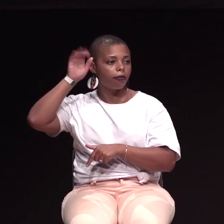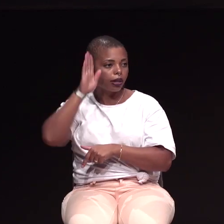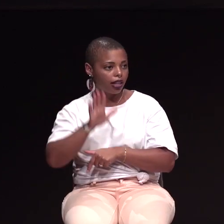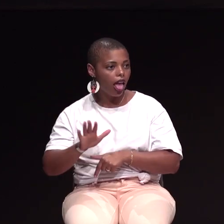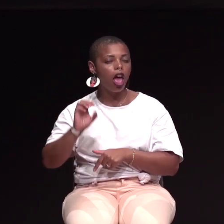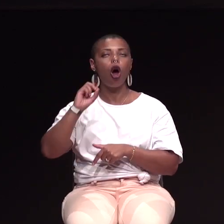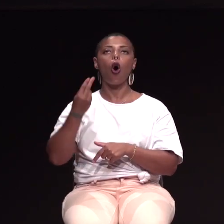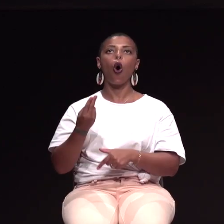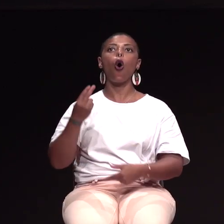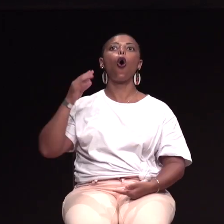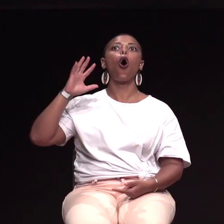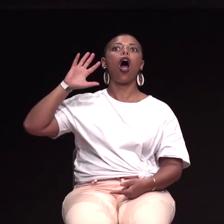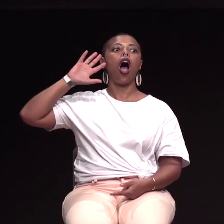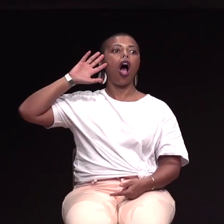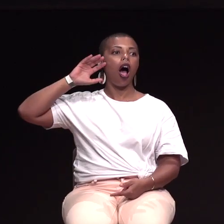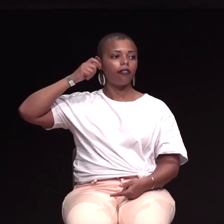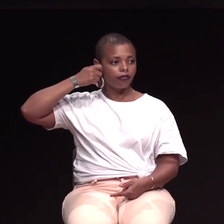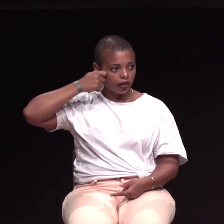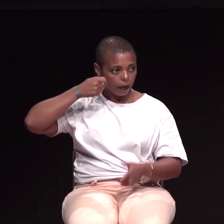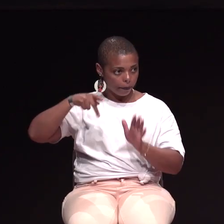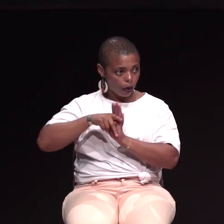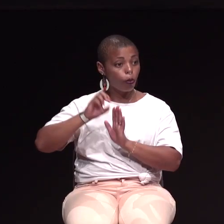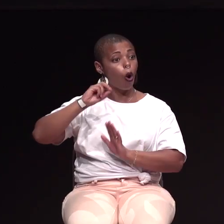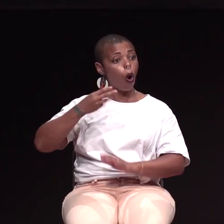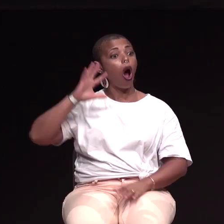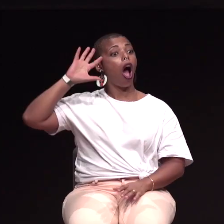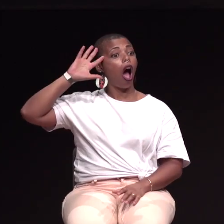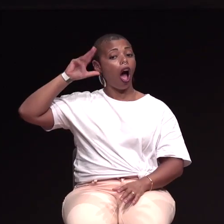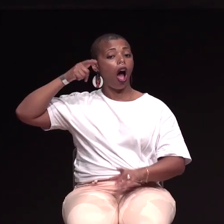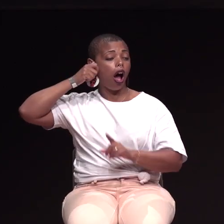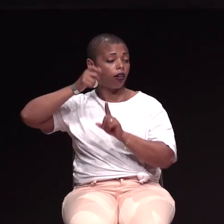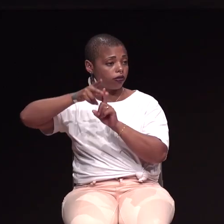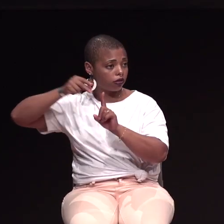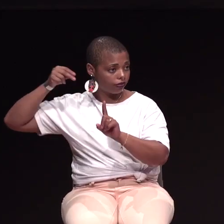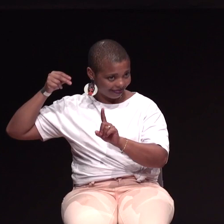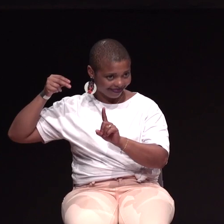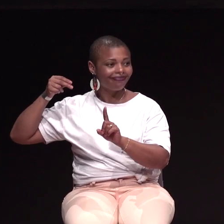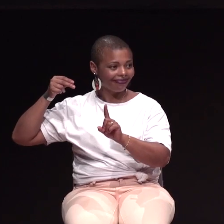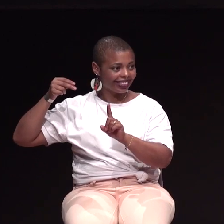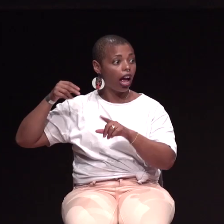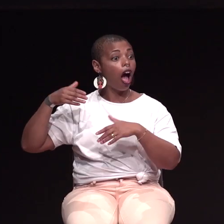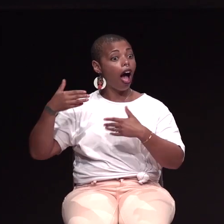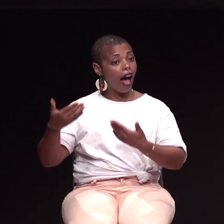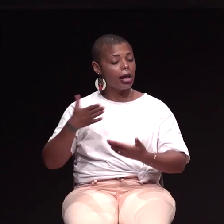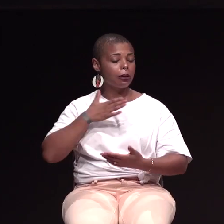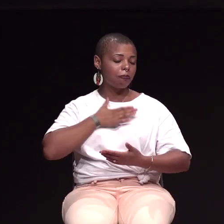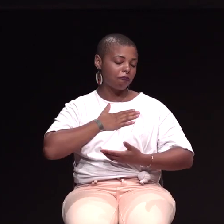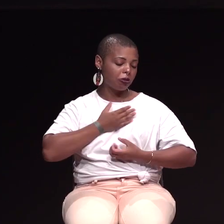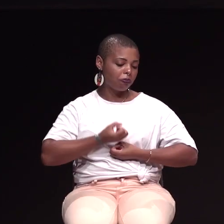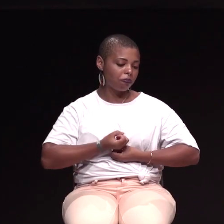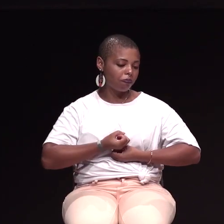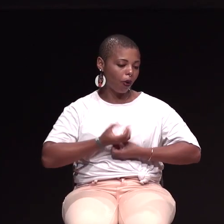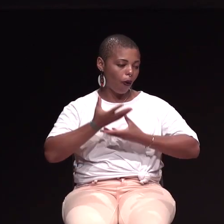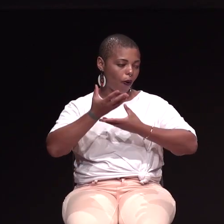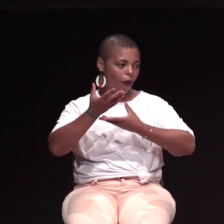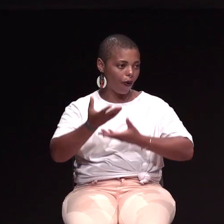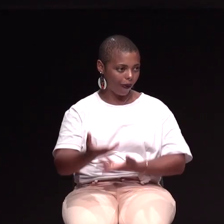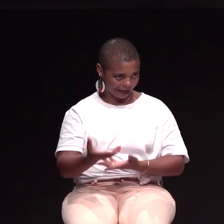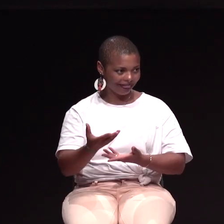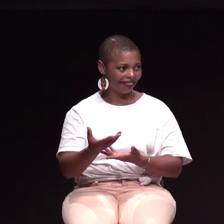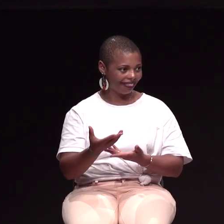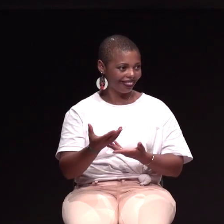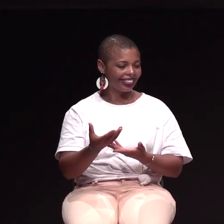africanas e afro-indígenas. Daí nasce a minha poética, né? E